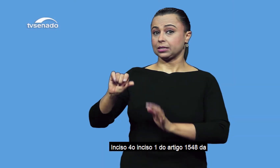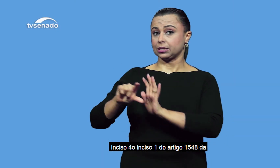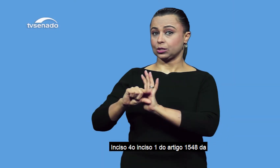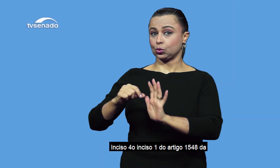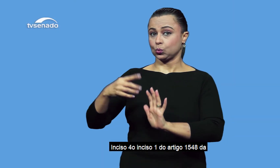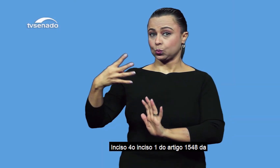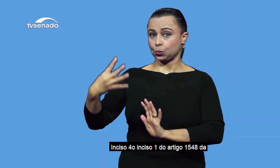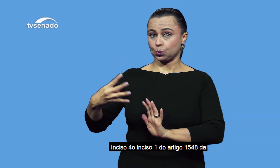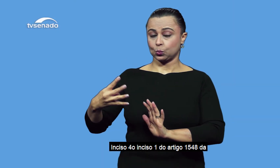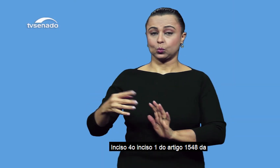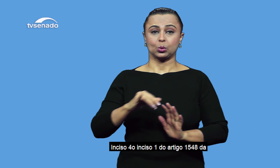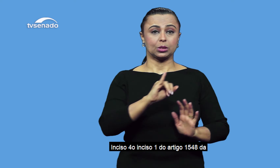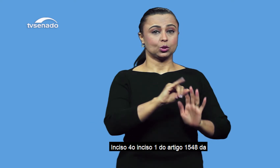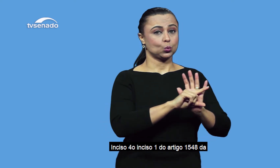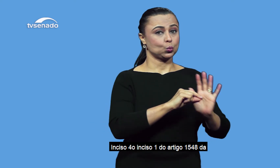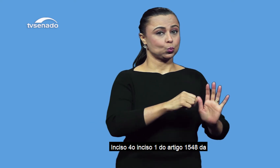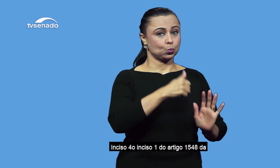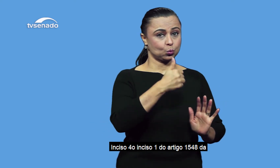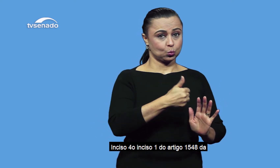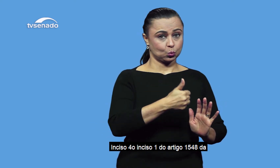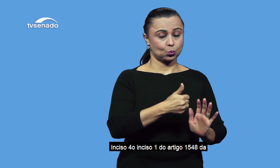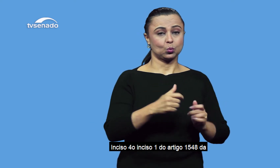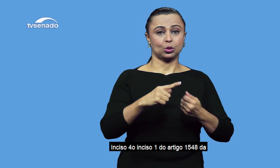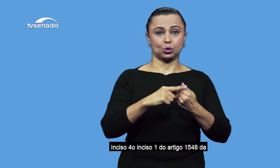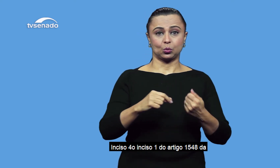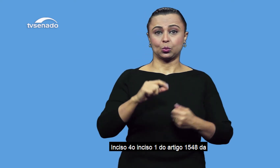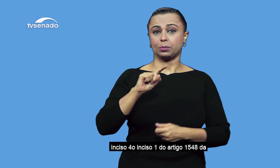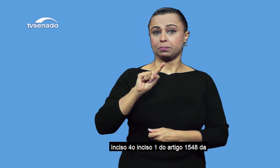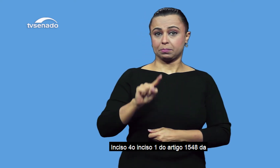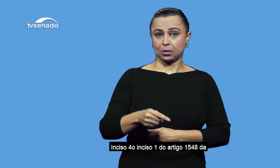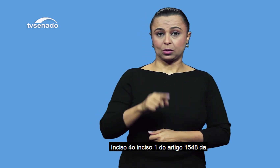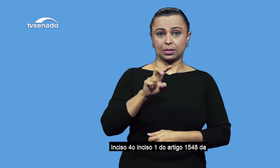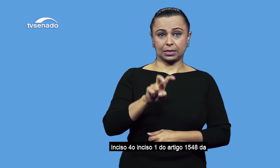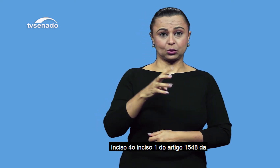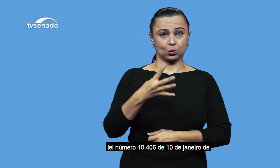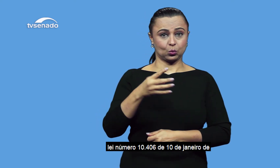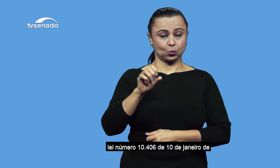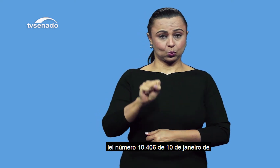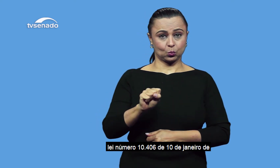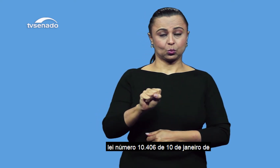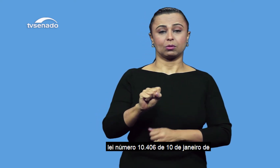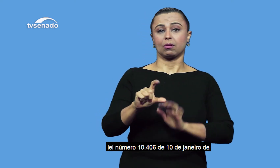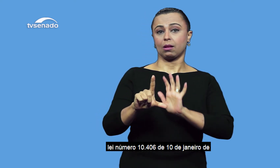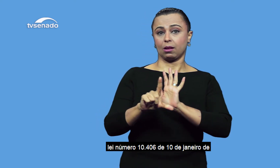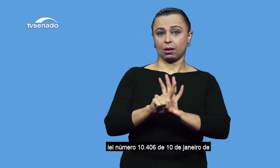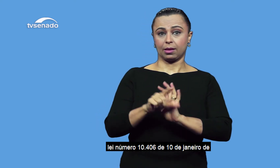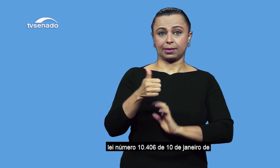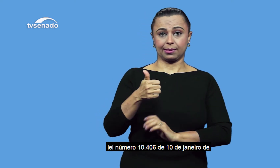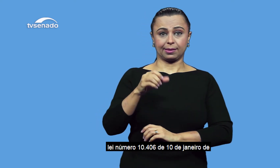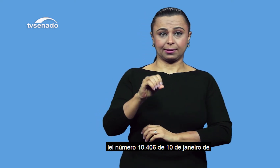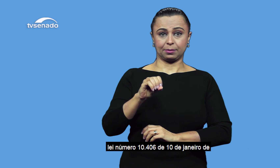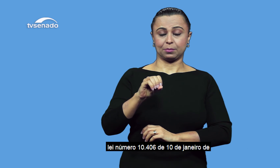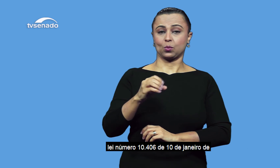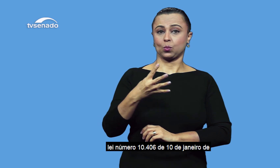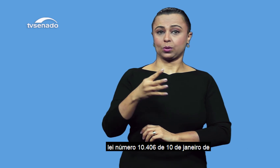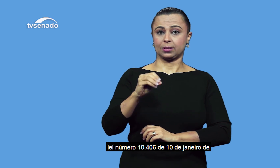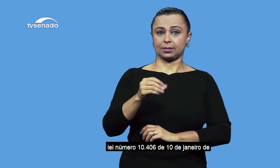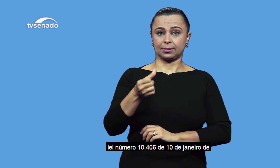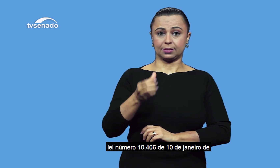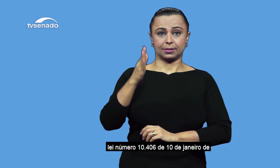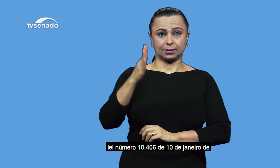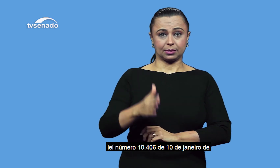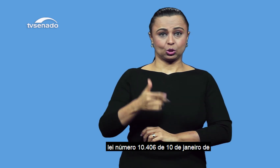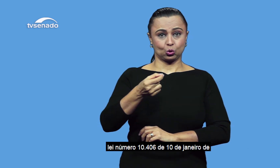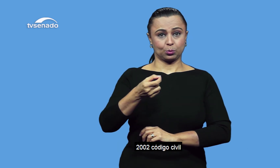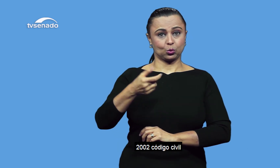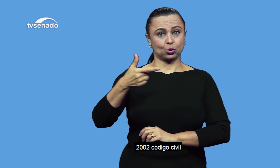4o inciso 1 do artigo 1548 da lei número 10.406 de 10 de